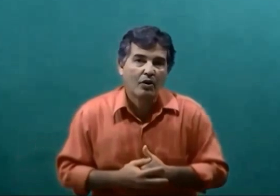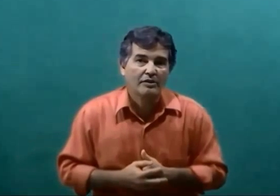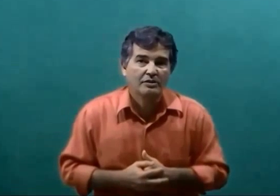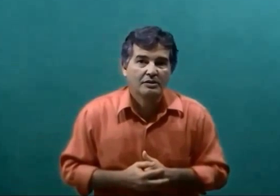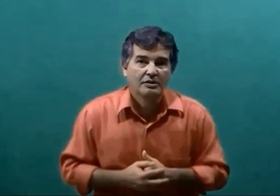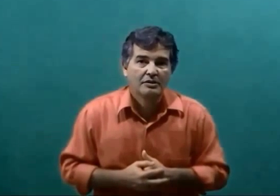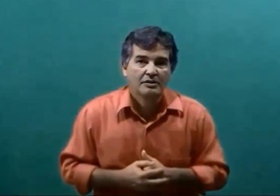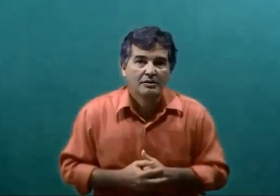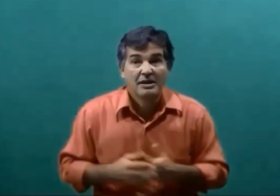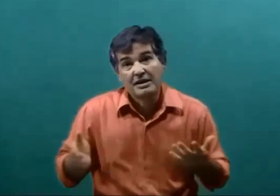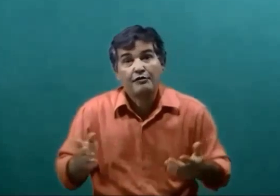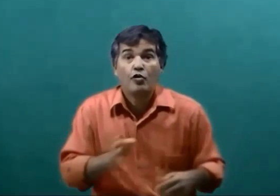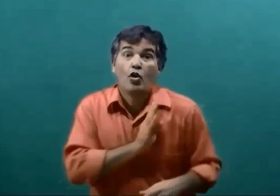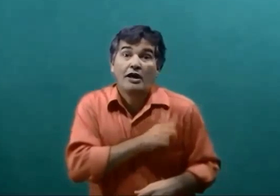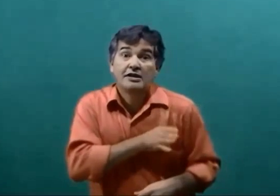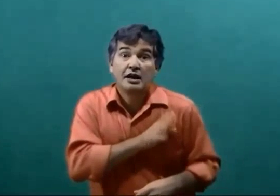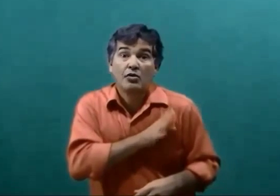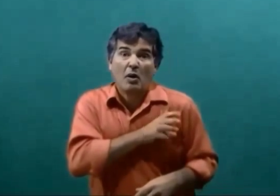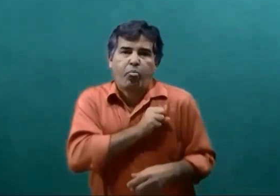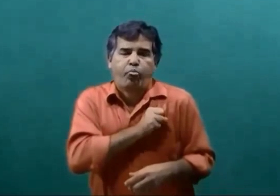morte. Mas aí foi o coração que...